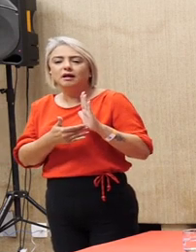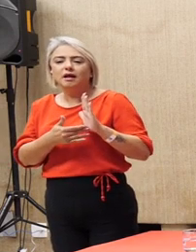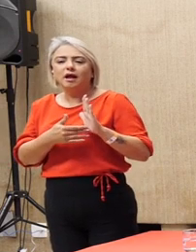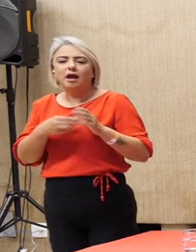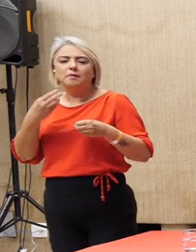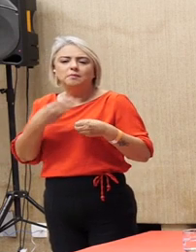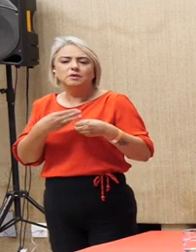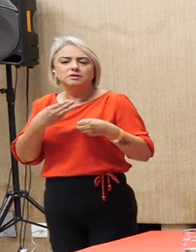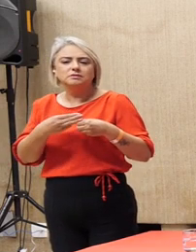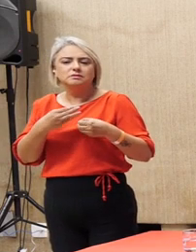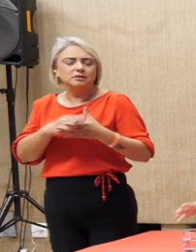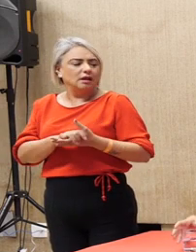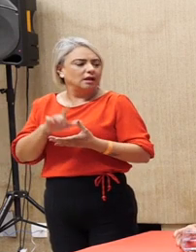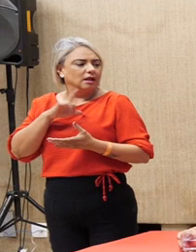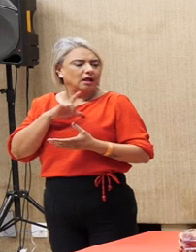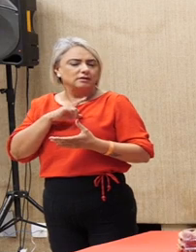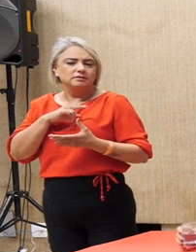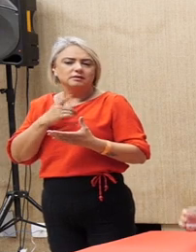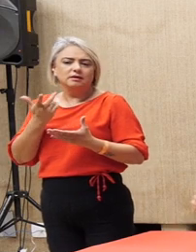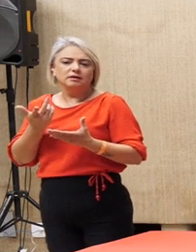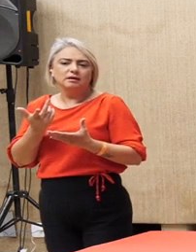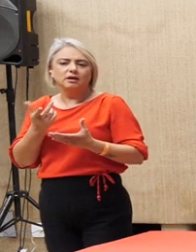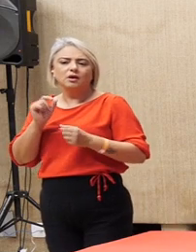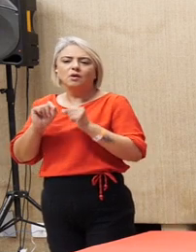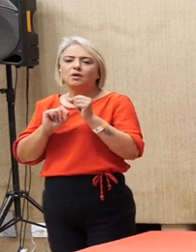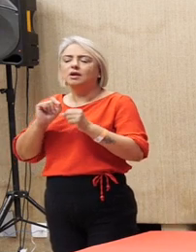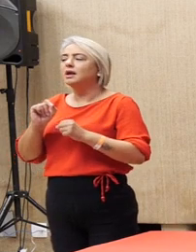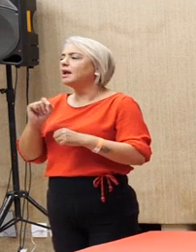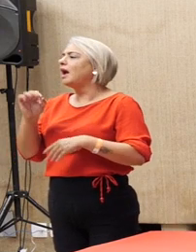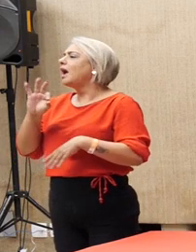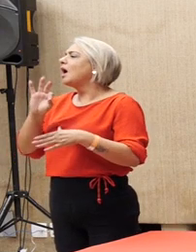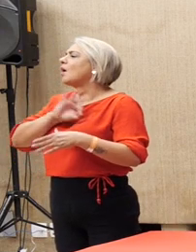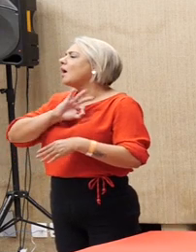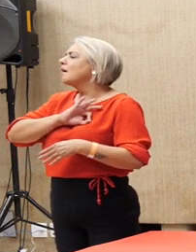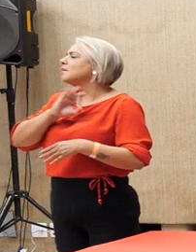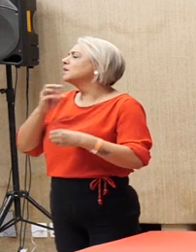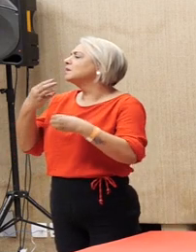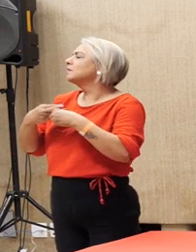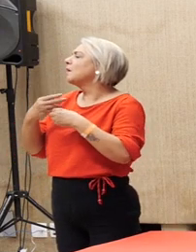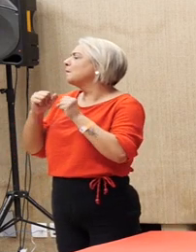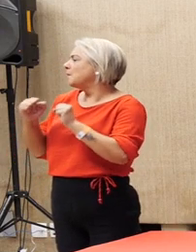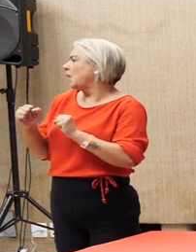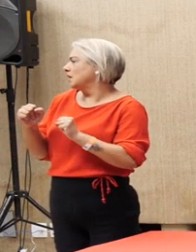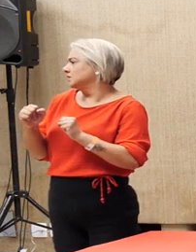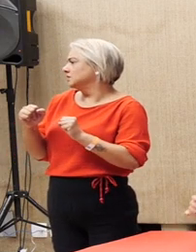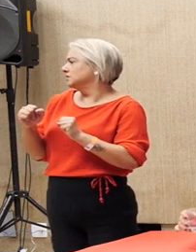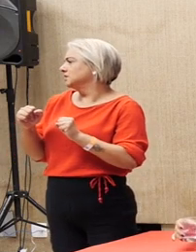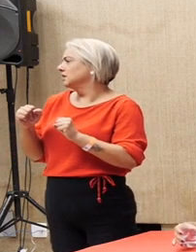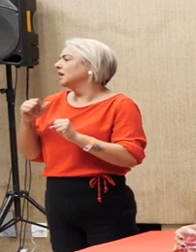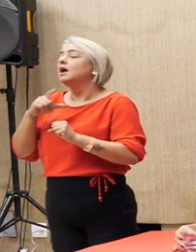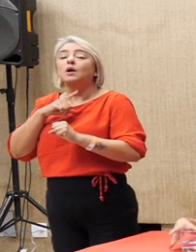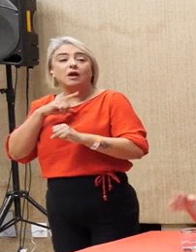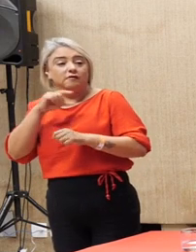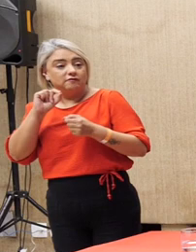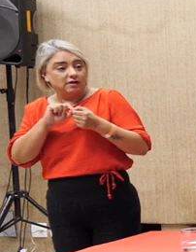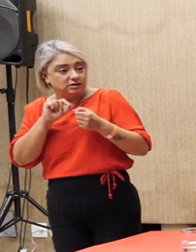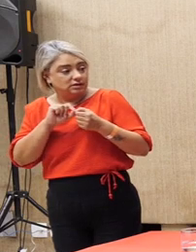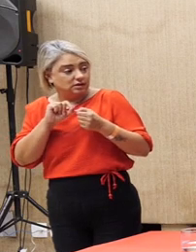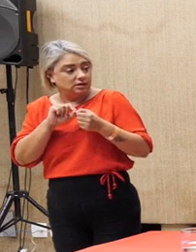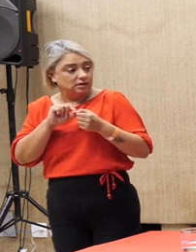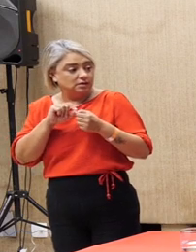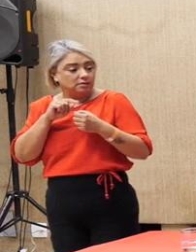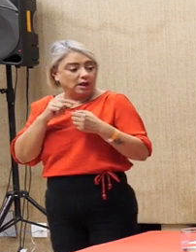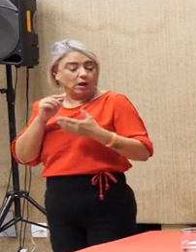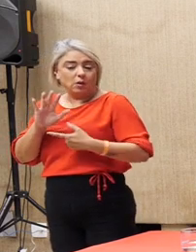Municipal deve ser, o que, que a Guarda Municipal pode ser e o que, que a Guarda Municipal deve fazer